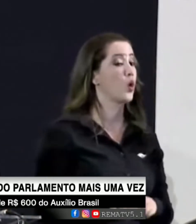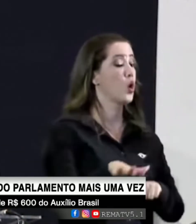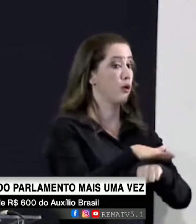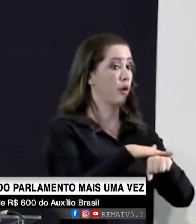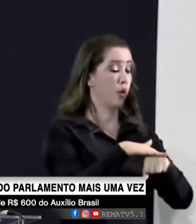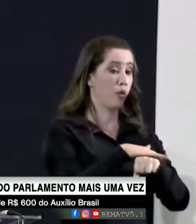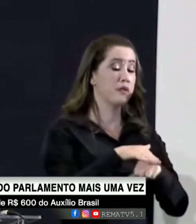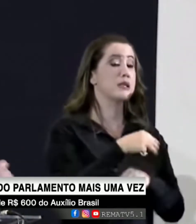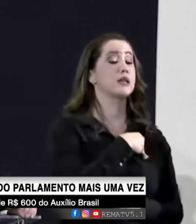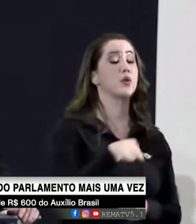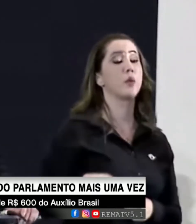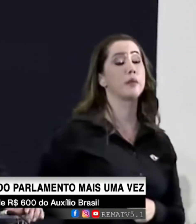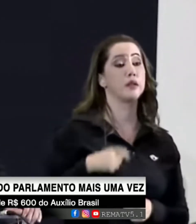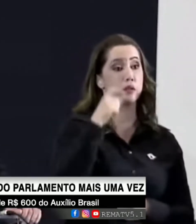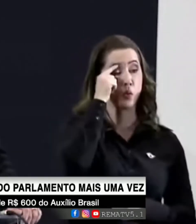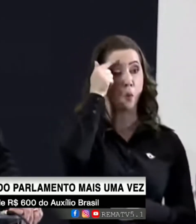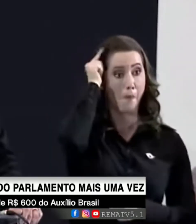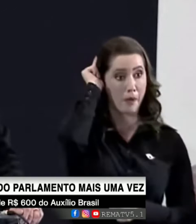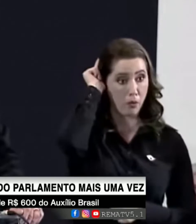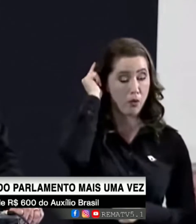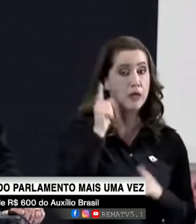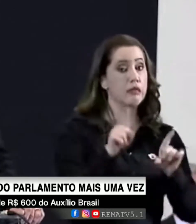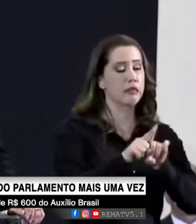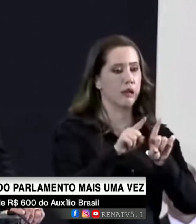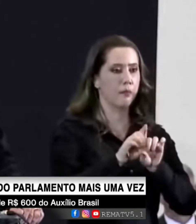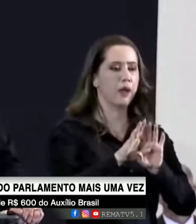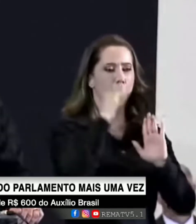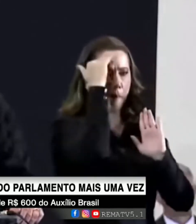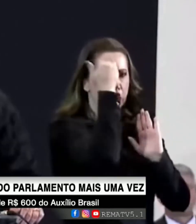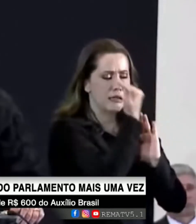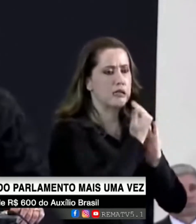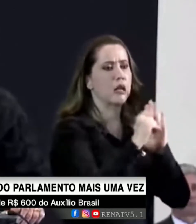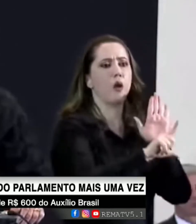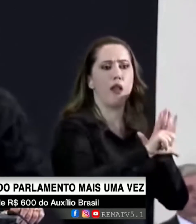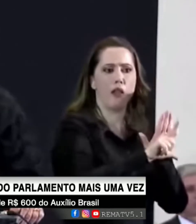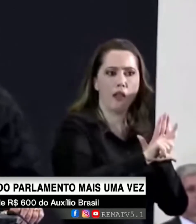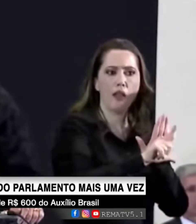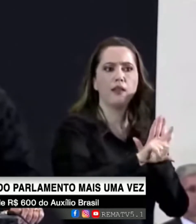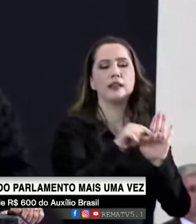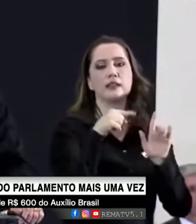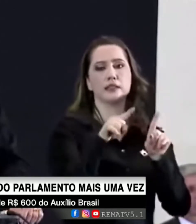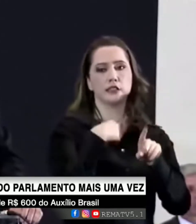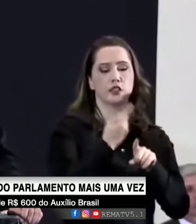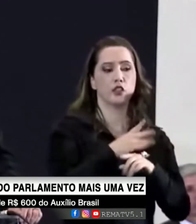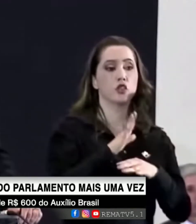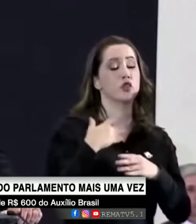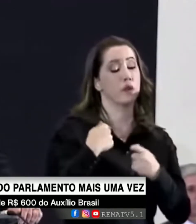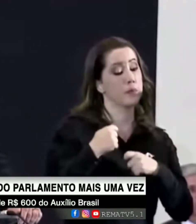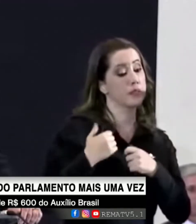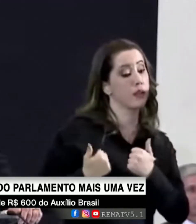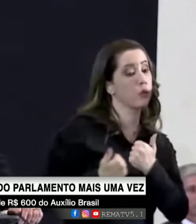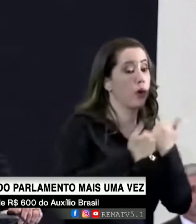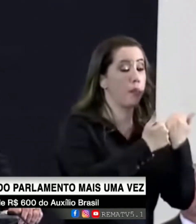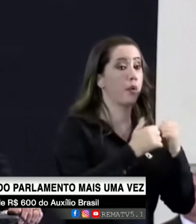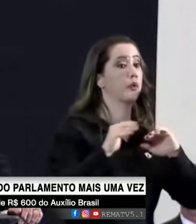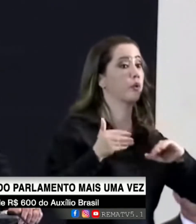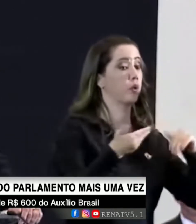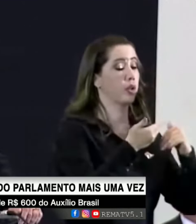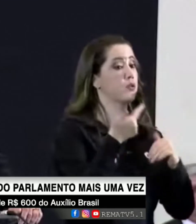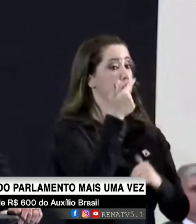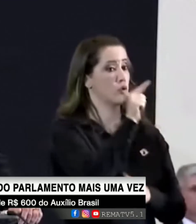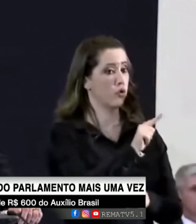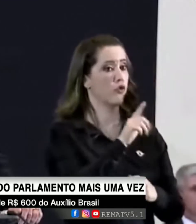Conversei com o ministro Paulo Guedes, também dentro da responsabilidade, vamos nos socorrer do parlamento mais uma vez, para a gente